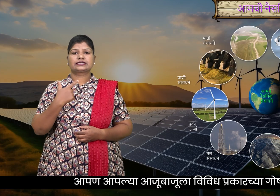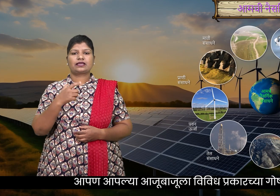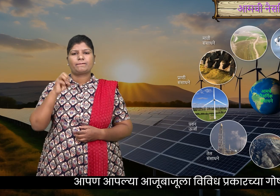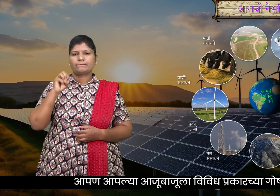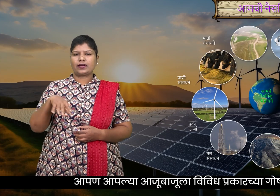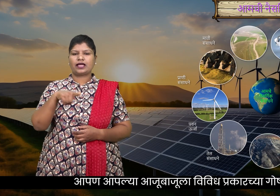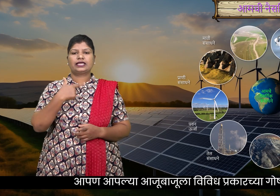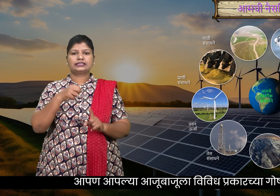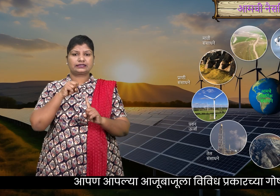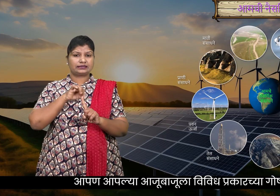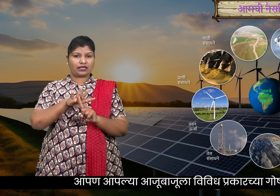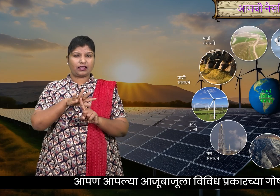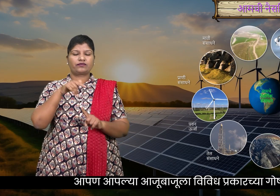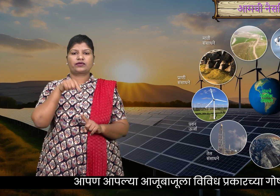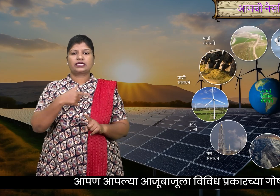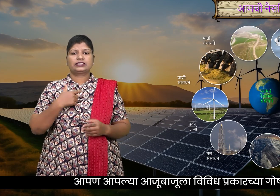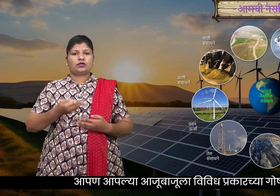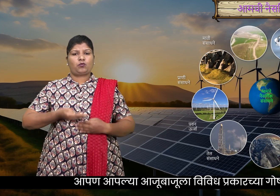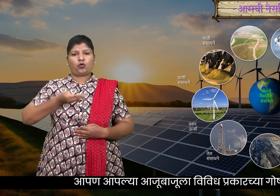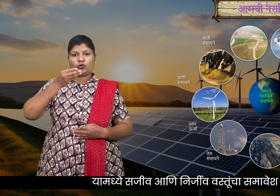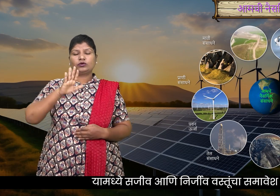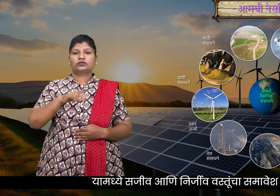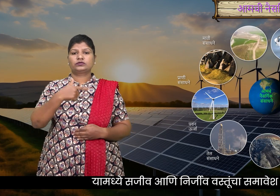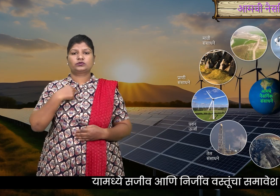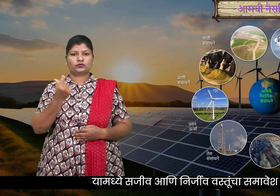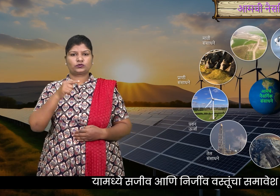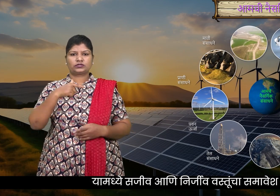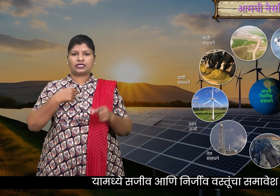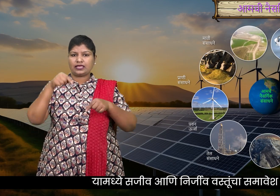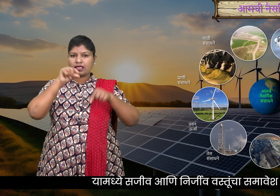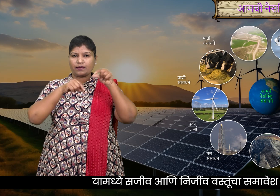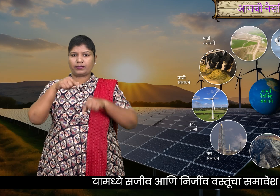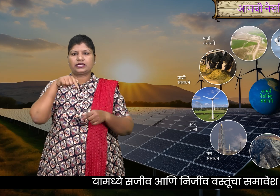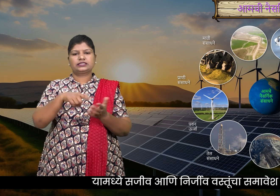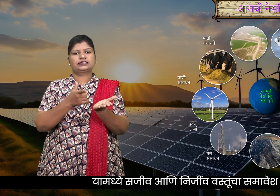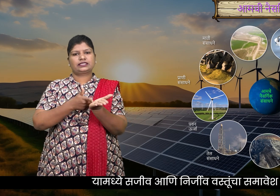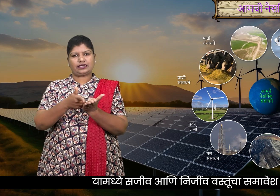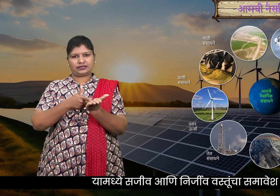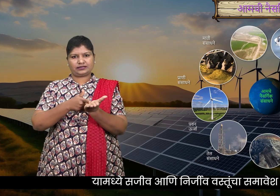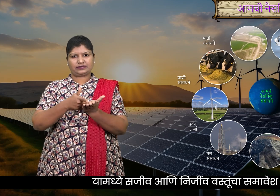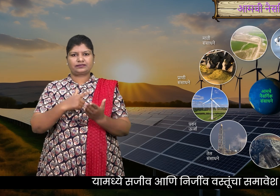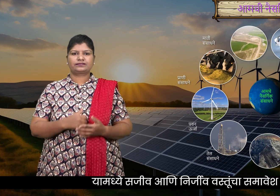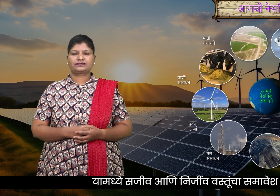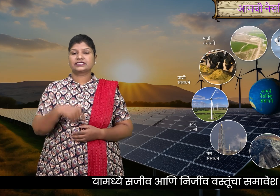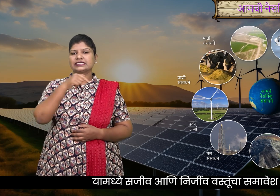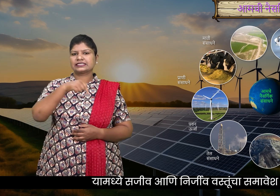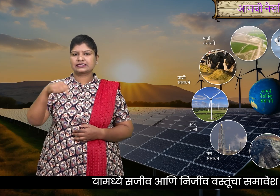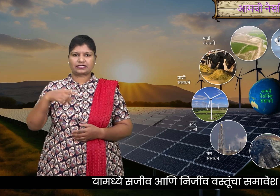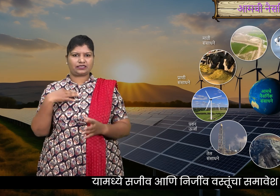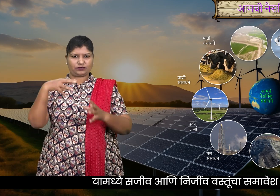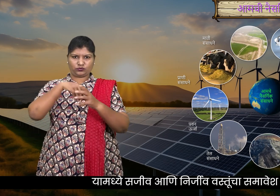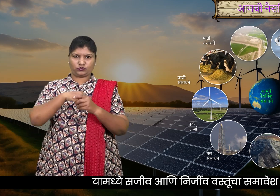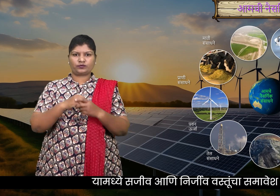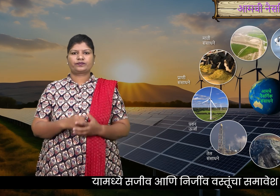आपण आपल्या आजूबाजूला विविध प्रकारच्या गोष्टी पाहतो. यामध्ये सजीव आणि निर्जीव वस्तूंचा समावेश होतो.